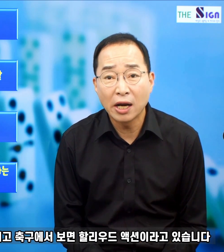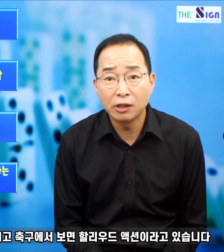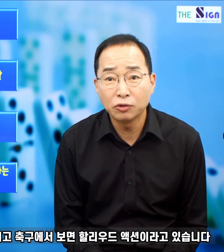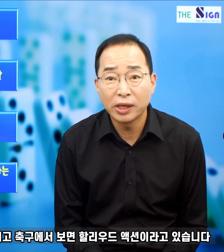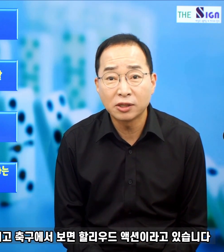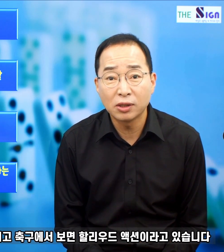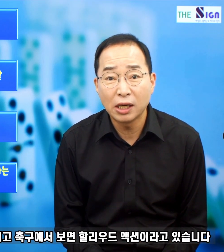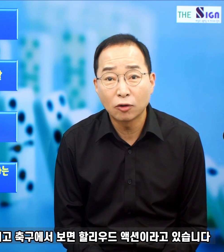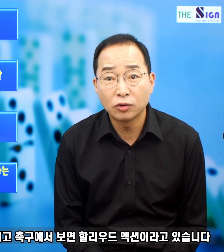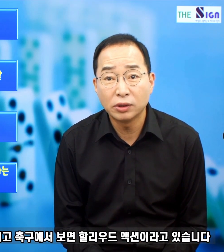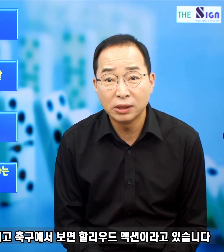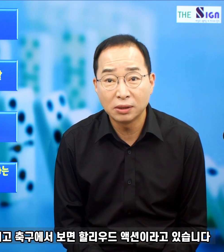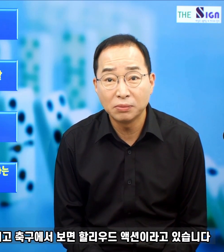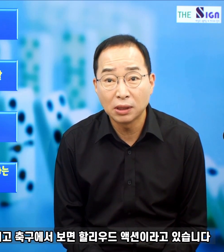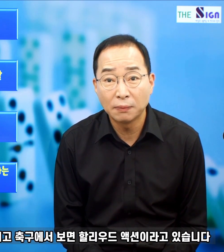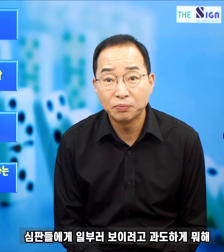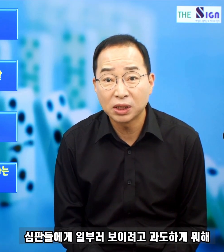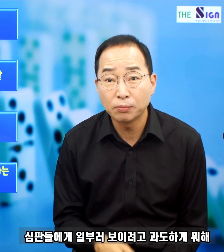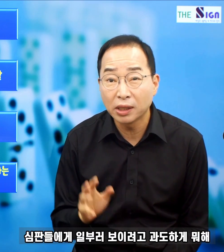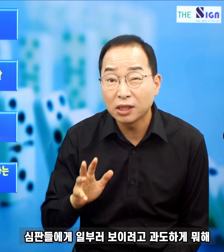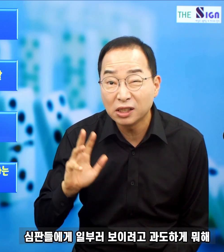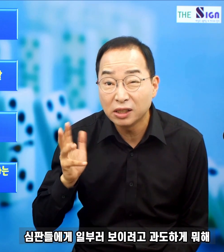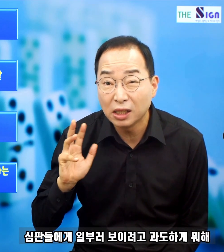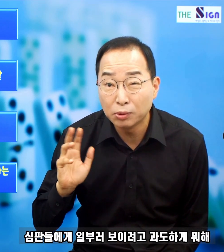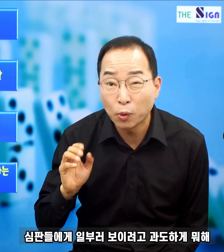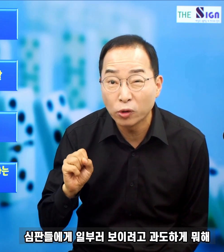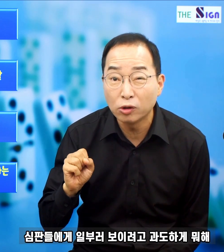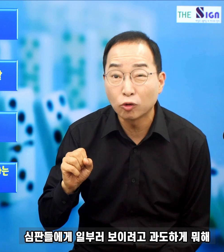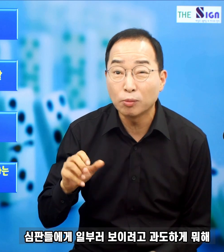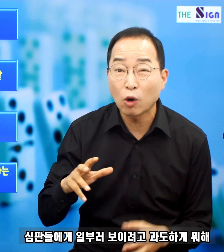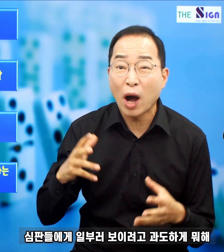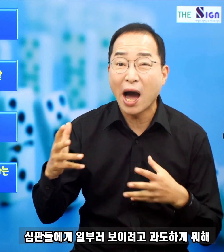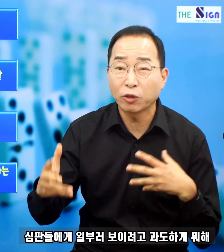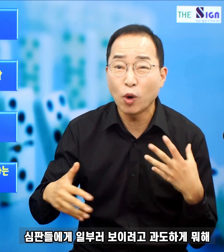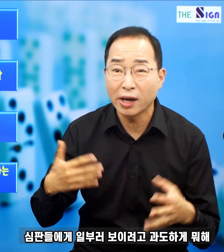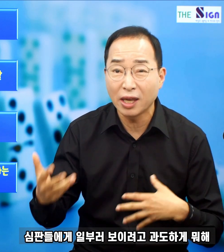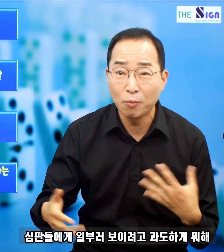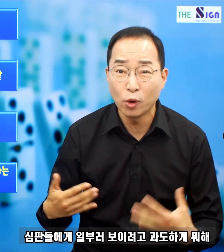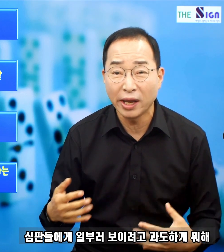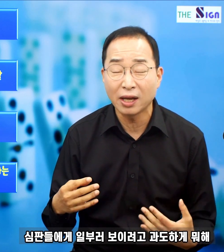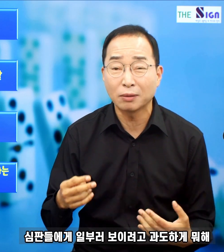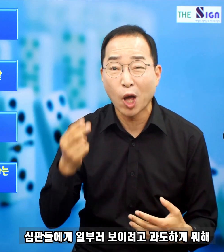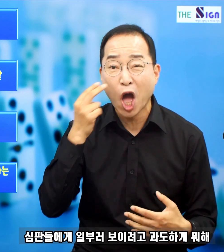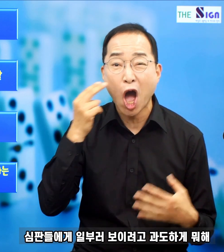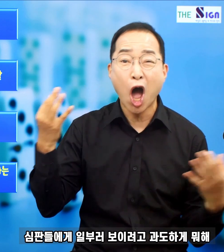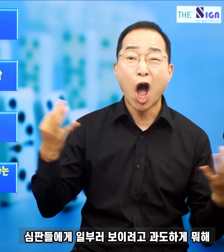할리우드 액션이라고 있습니다. 심판들이 일부러 보이려고 막 과도하게 뭐해. 그럼